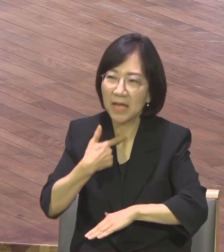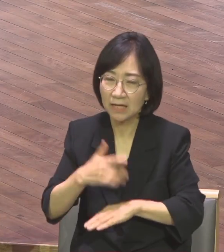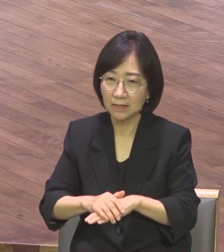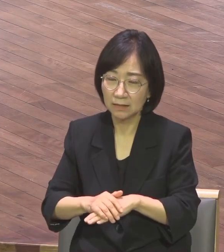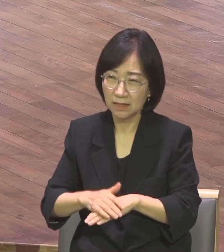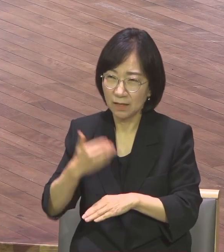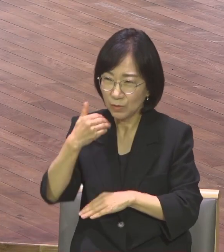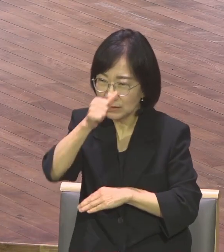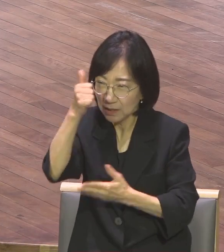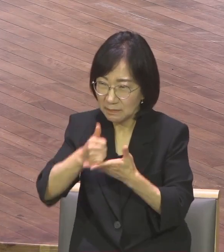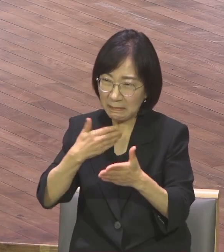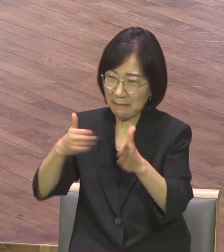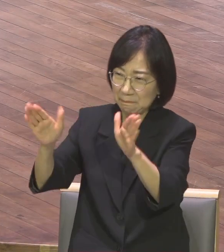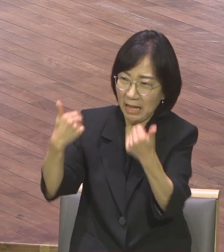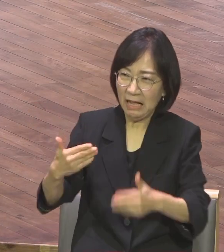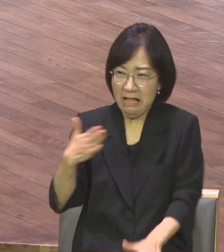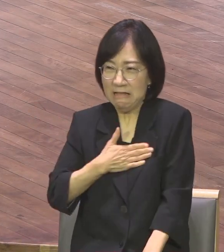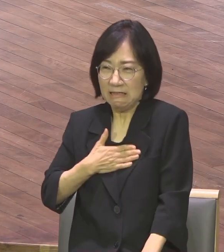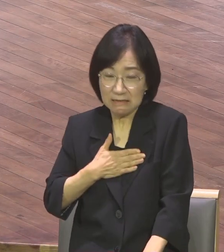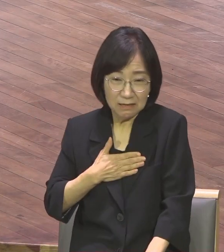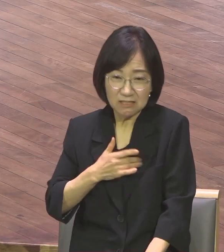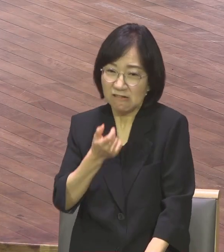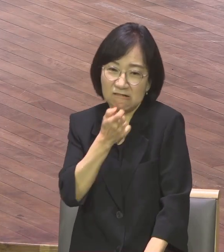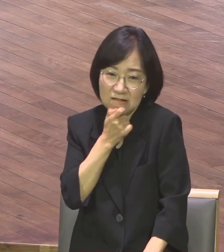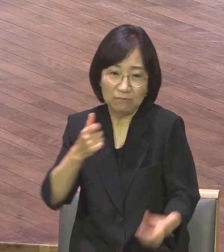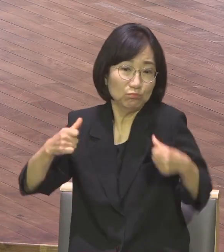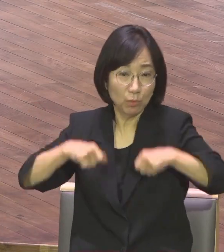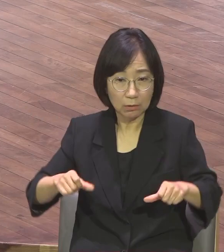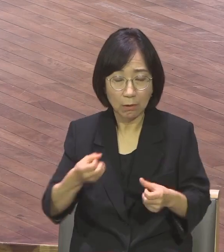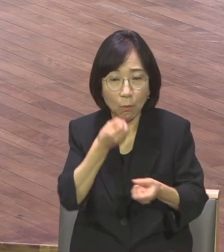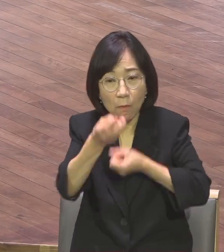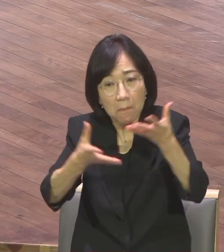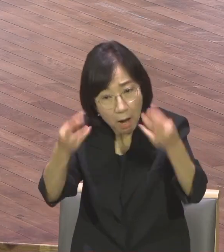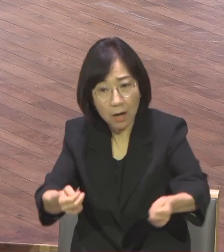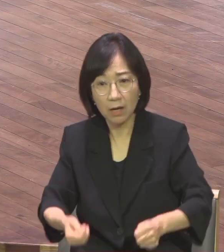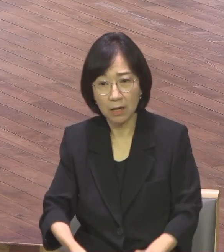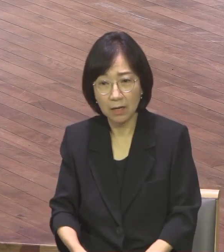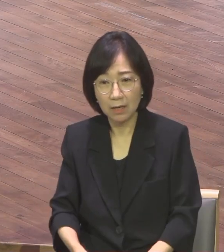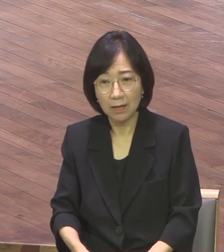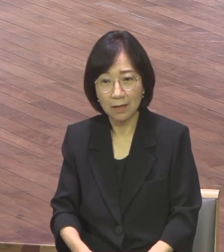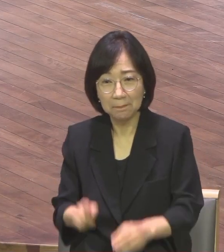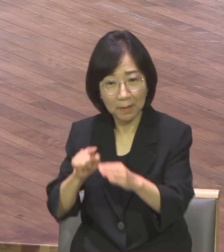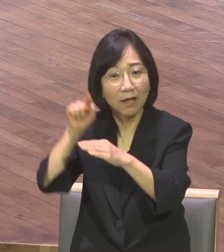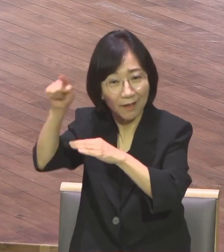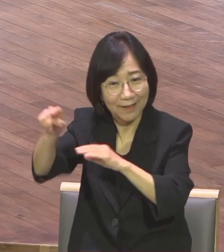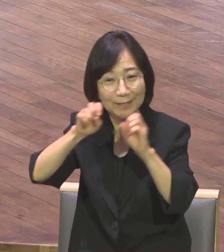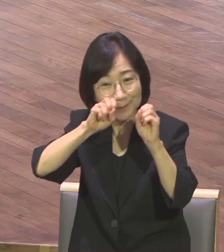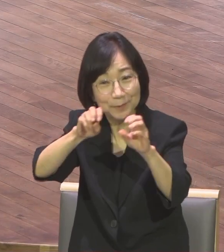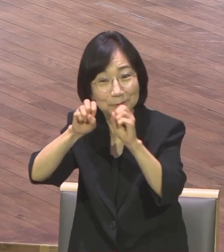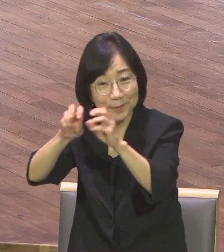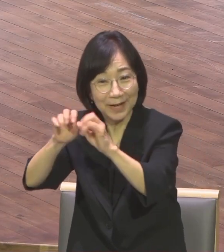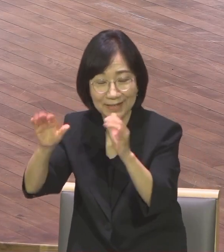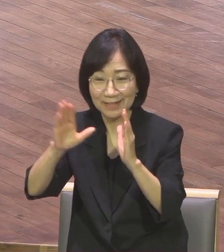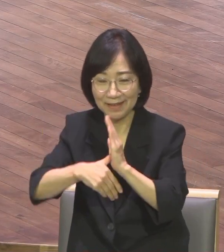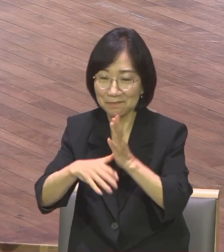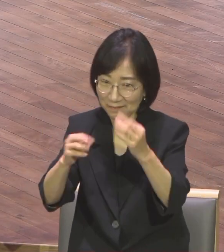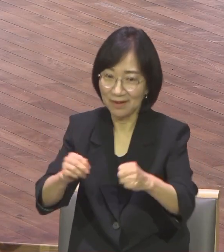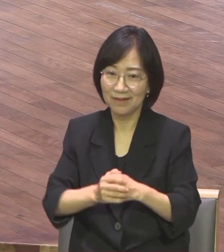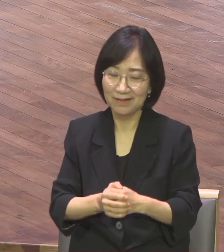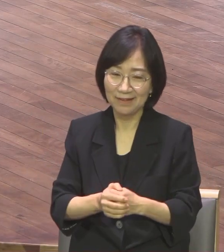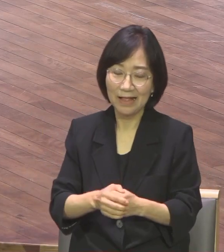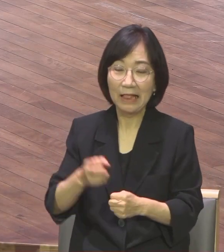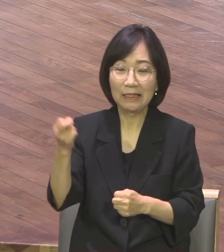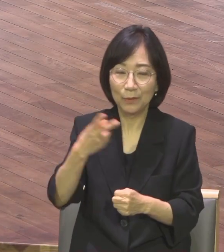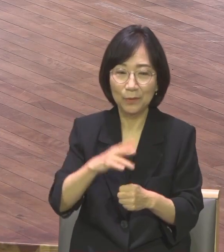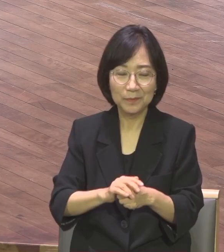때문에 상처받고 나 교회 안 나가. 지금도 싫은 사람도 많아요. 전도를 한 전도자들 이 보고서를 보면요. 10년 동안